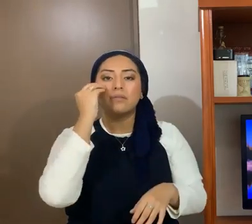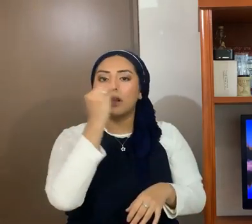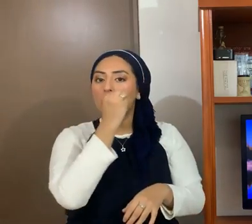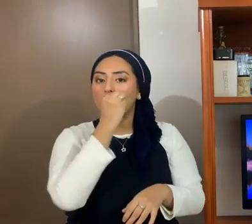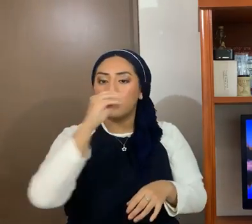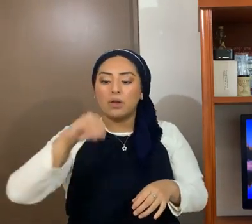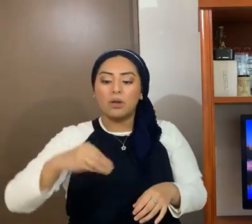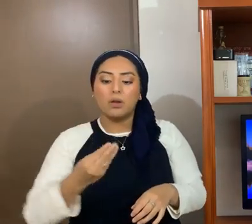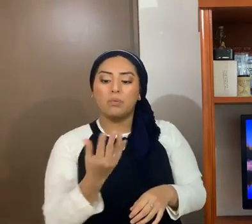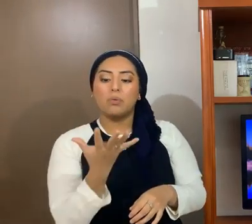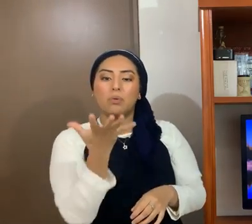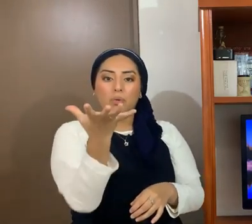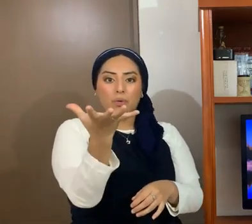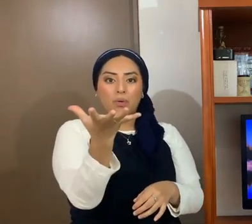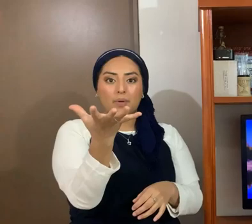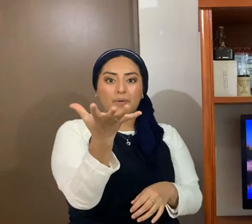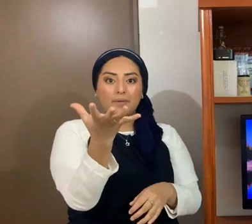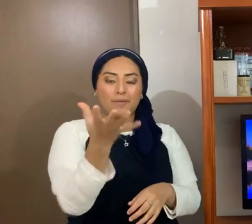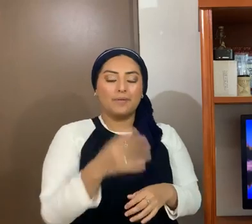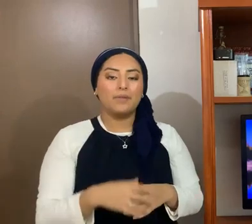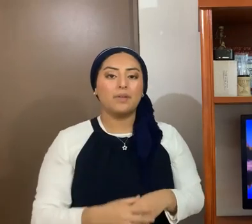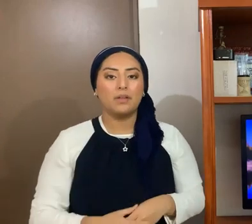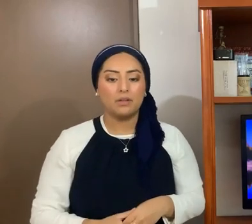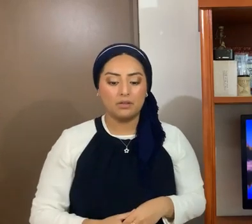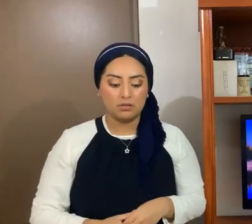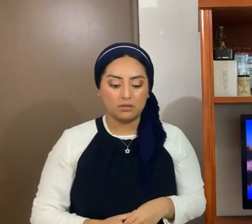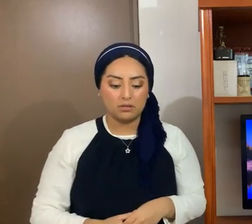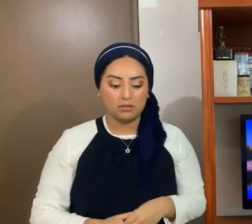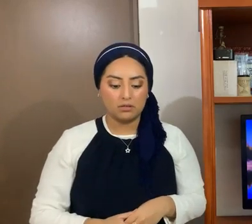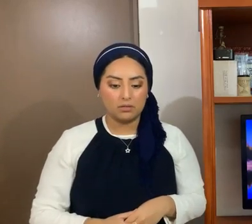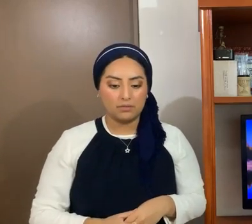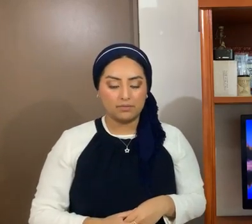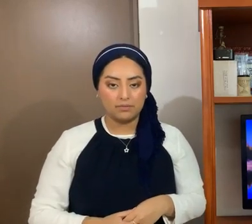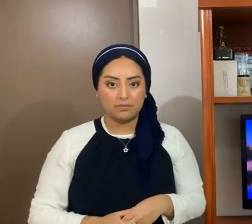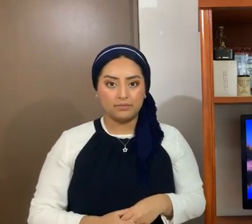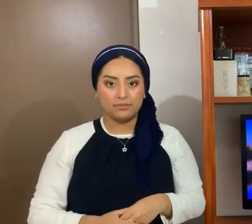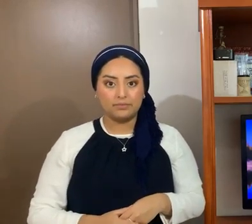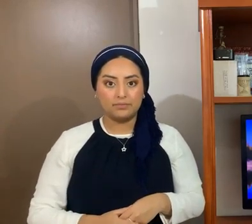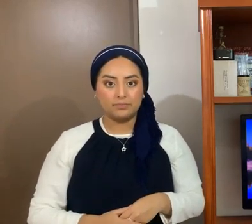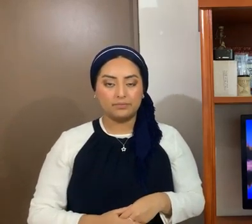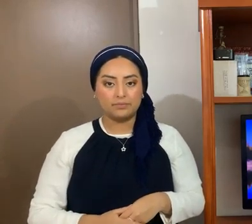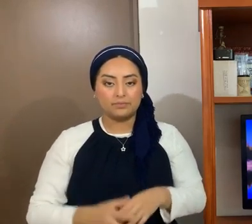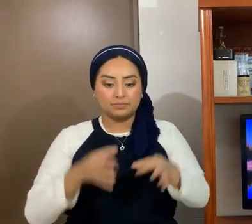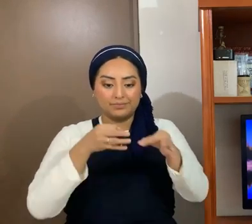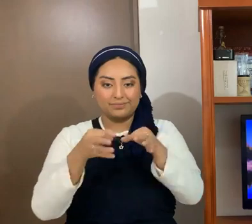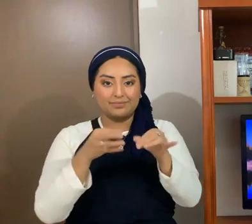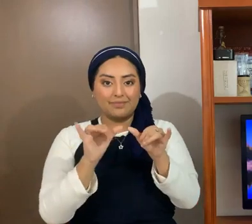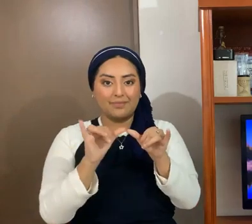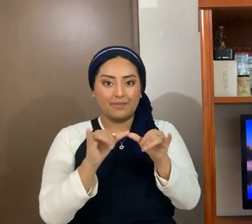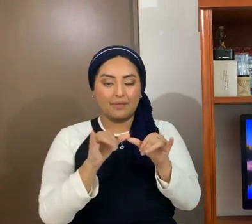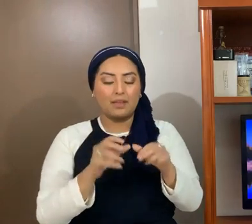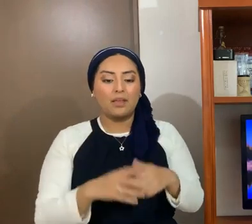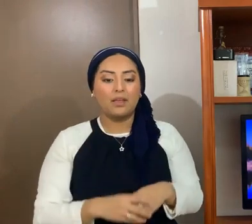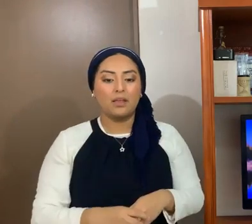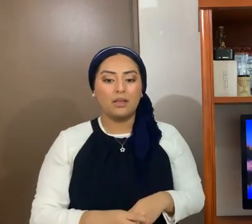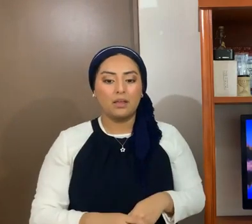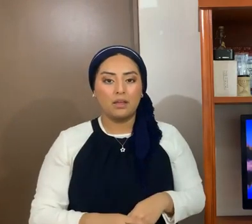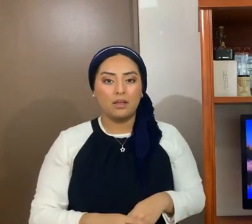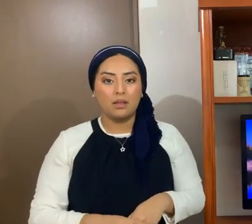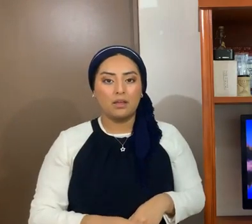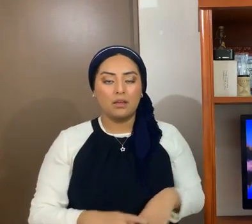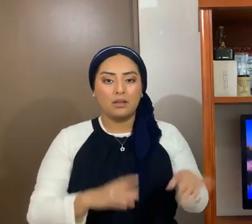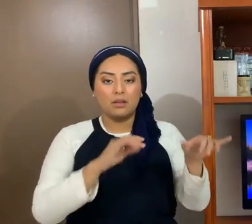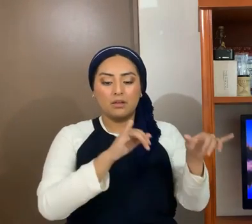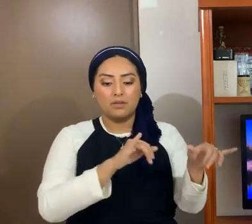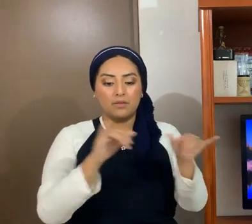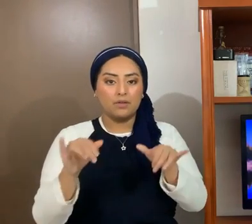eran de 4 codos. También los capiteles de las 2 columnas, 200 granadas, también tenían 200 granadas en